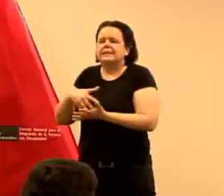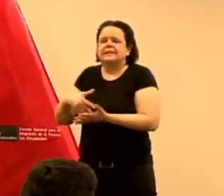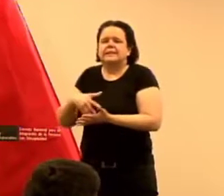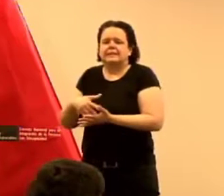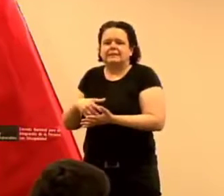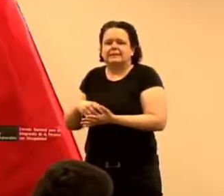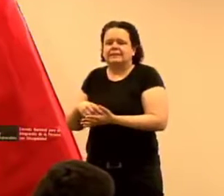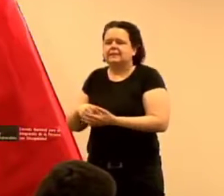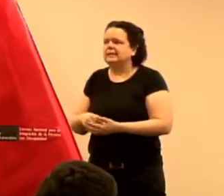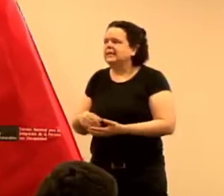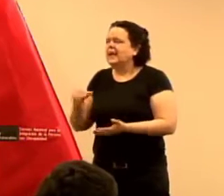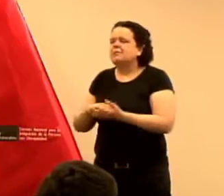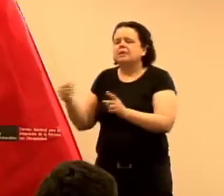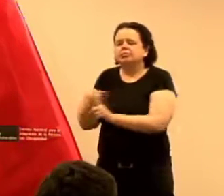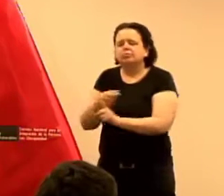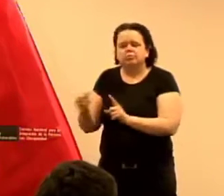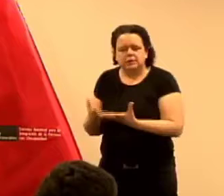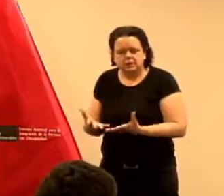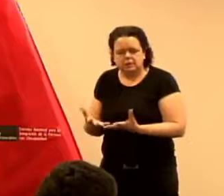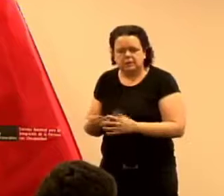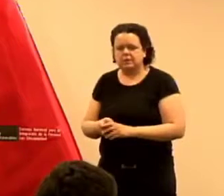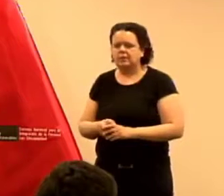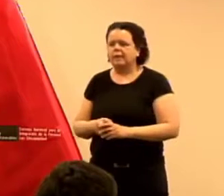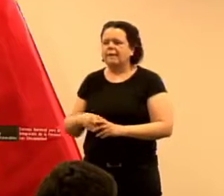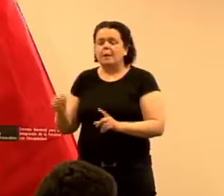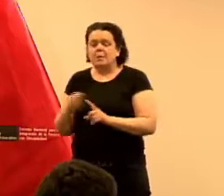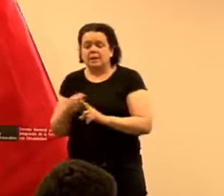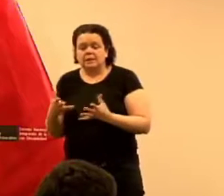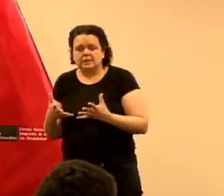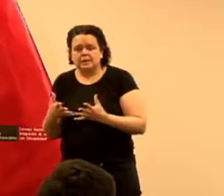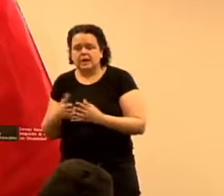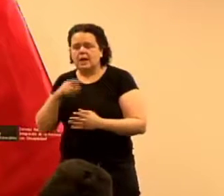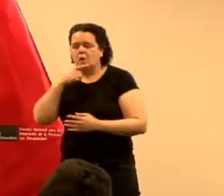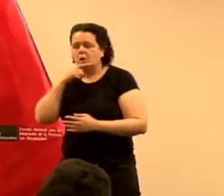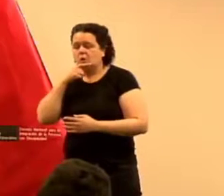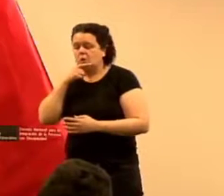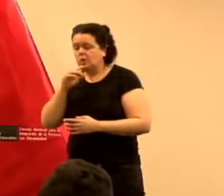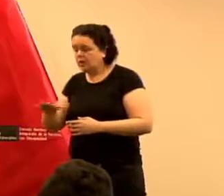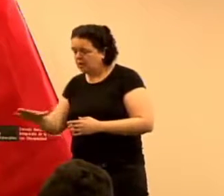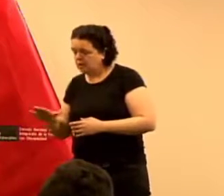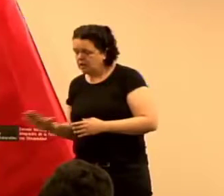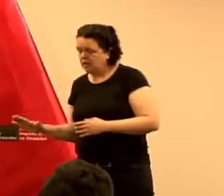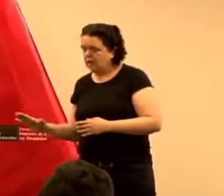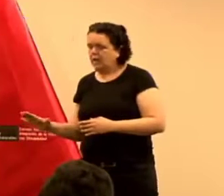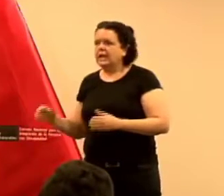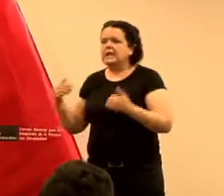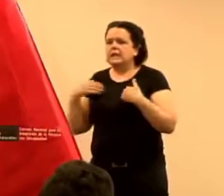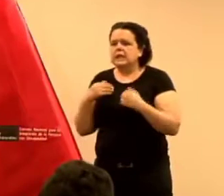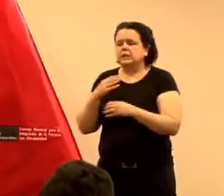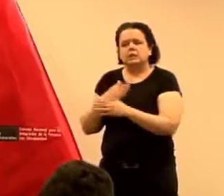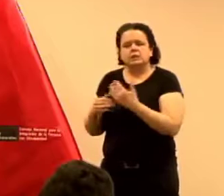vulnerables y más expuestas a la violencia, tanto respecto a las niñas sin discapacidad